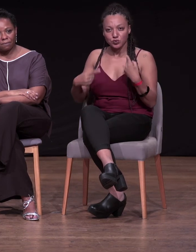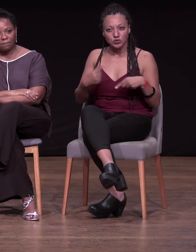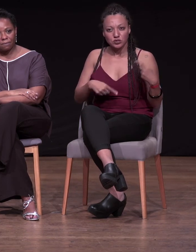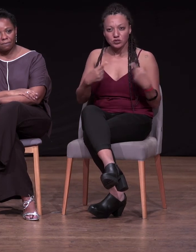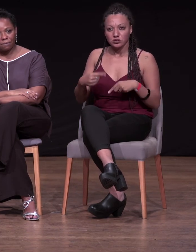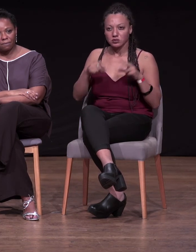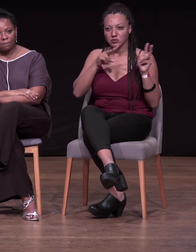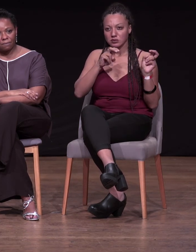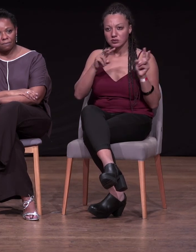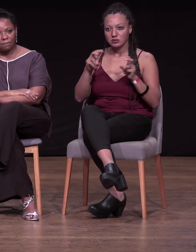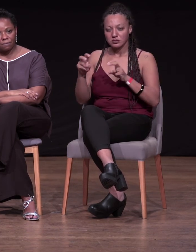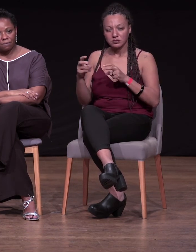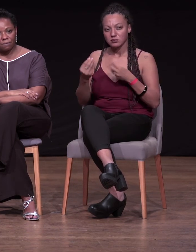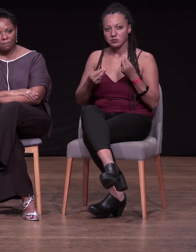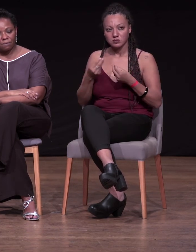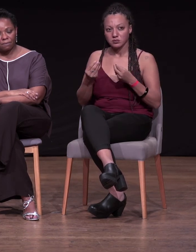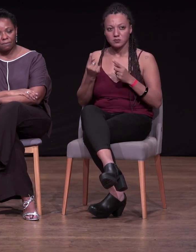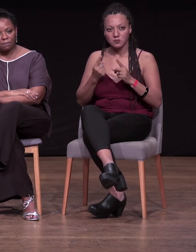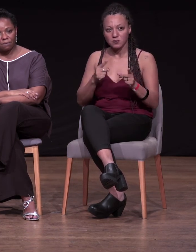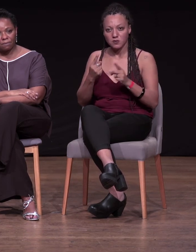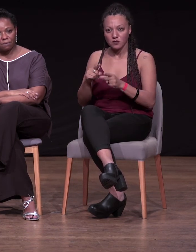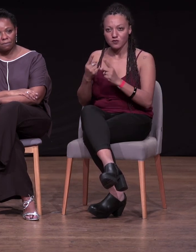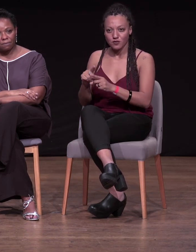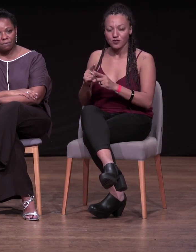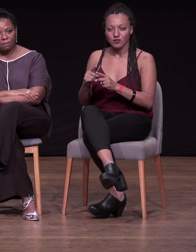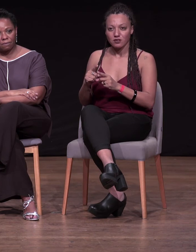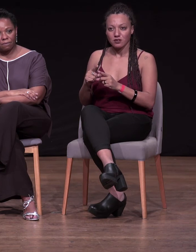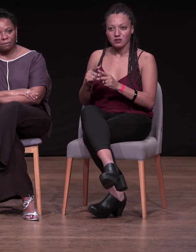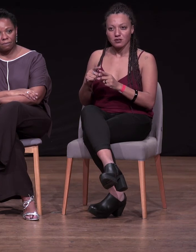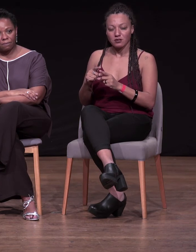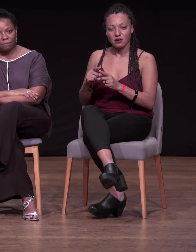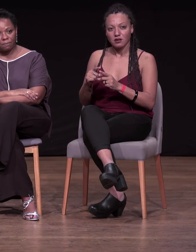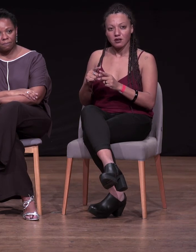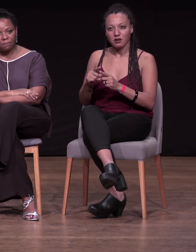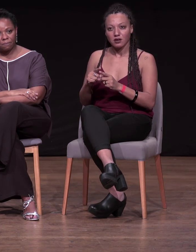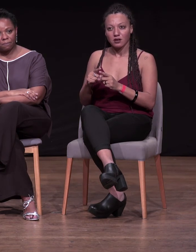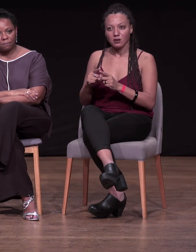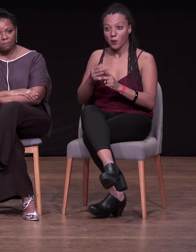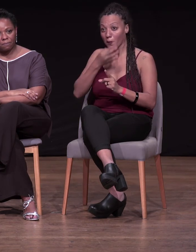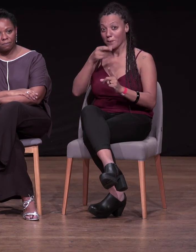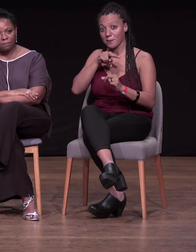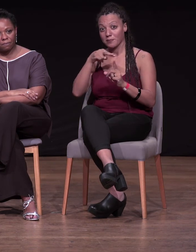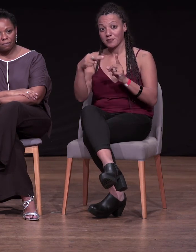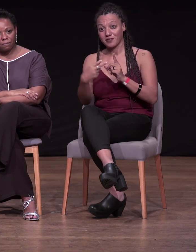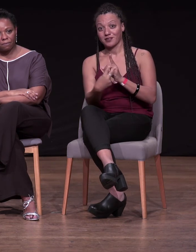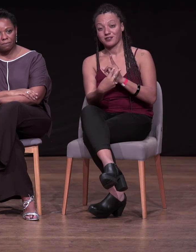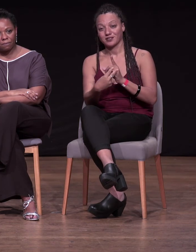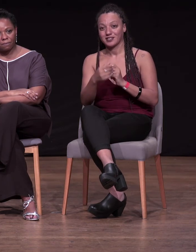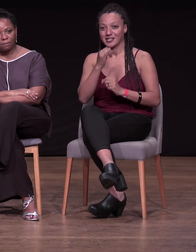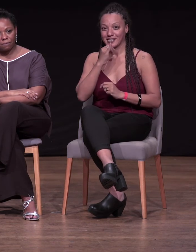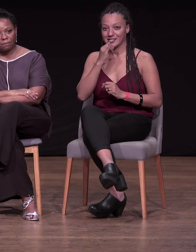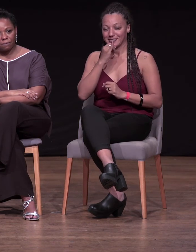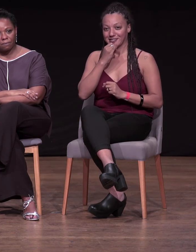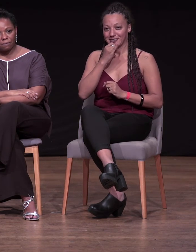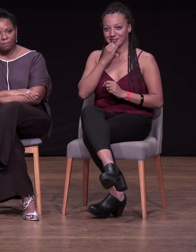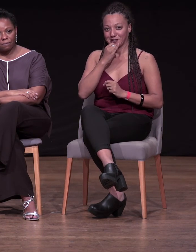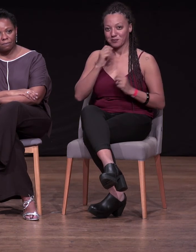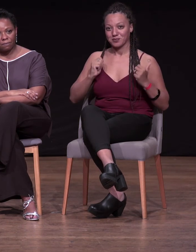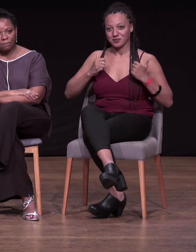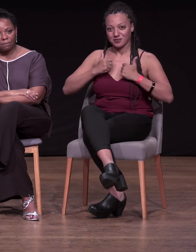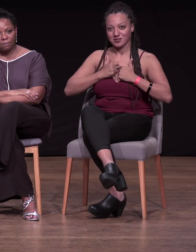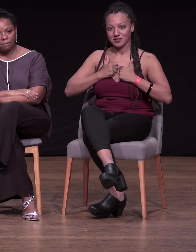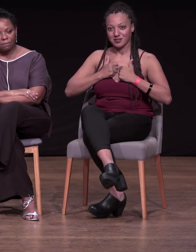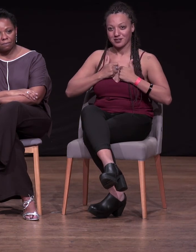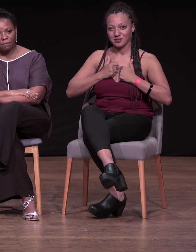essas temáticas e de provocar olhares que não foram vistos, né? Como o terno de poliéster está aqui